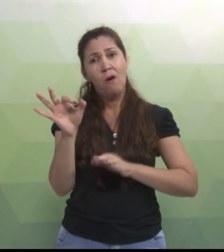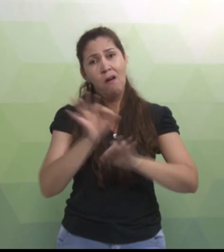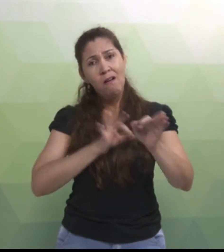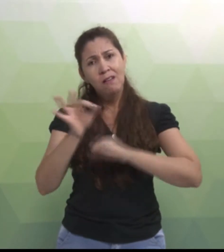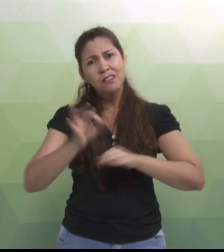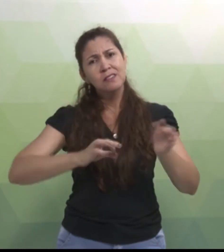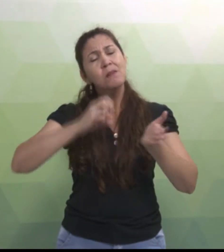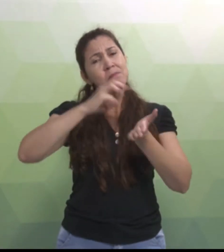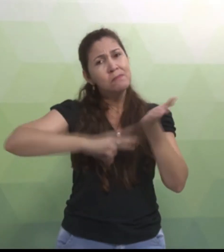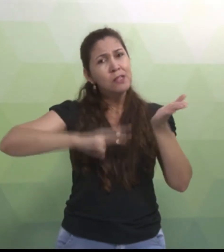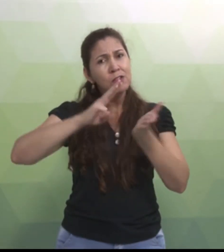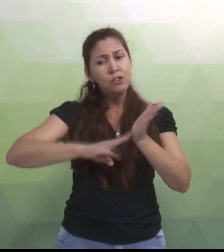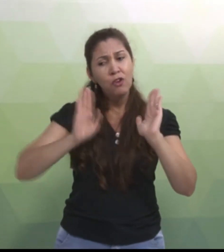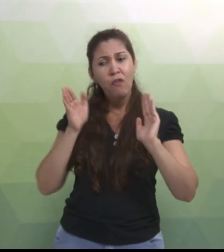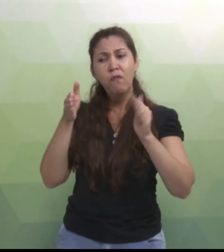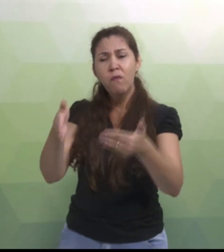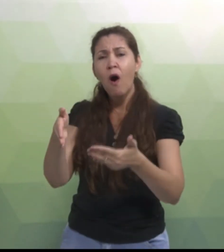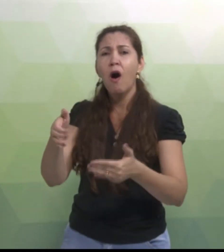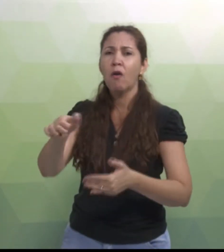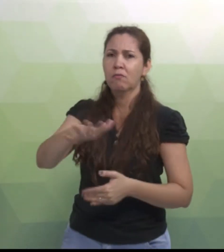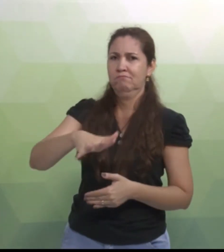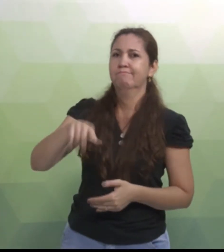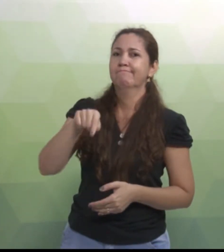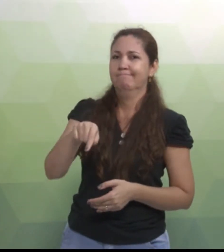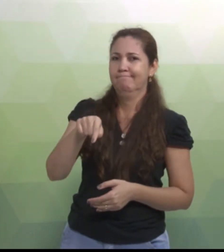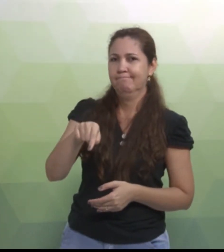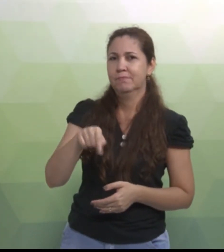precisa organizar sua aula com metodologias focadas no surdo.